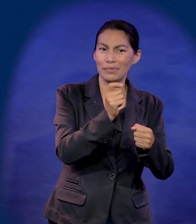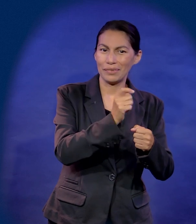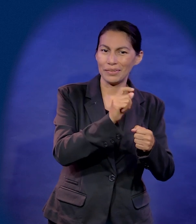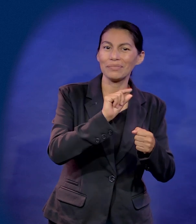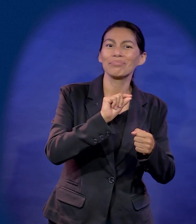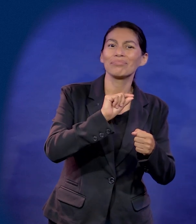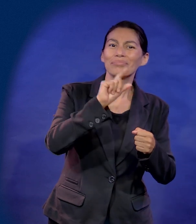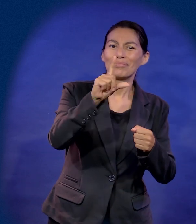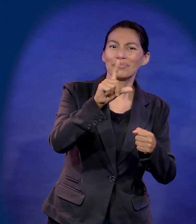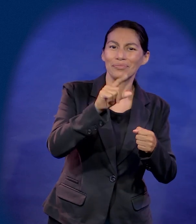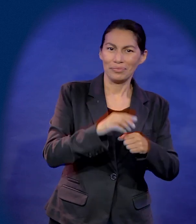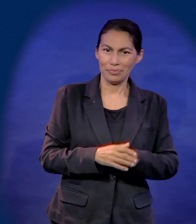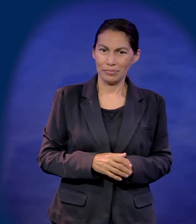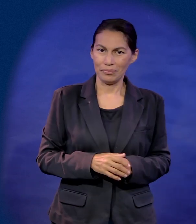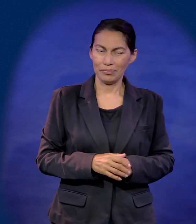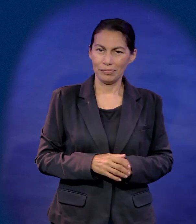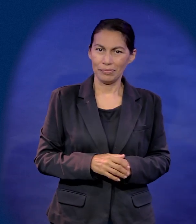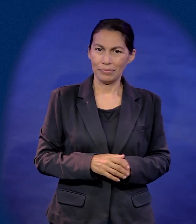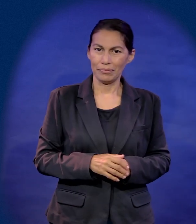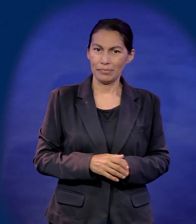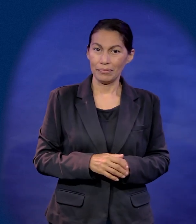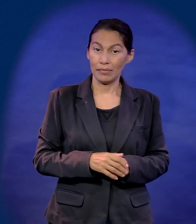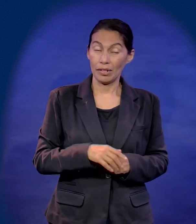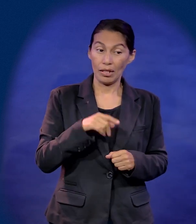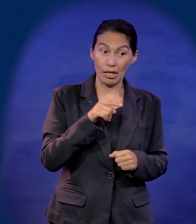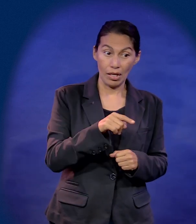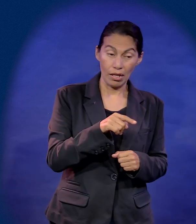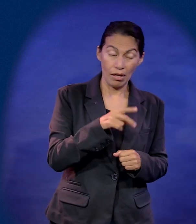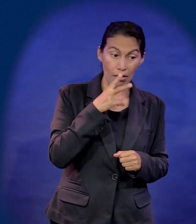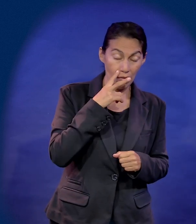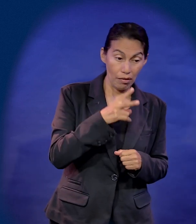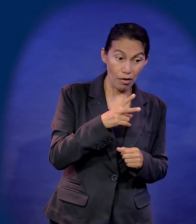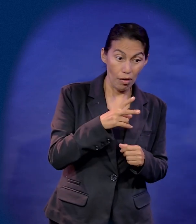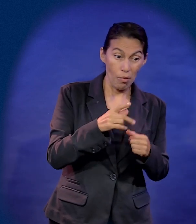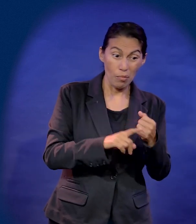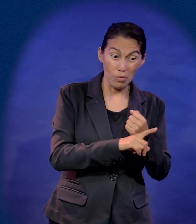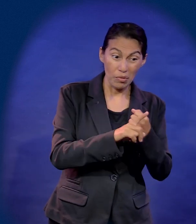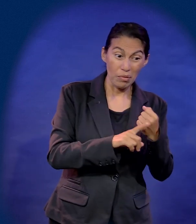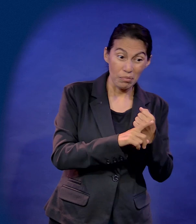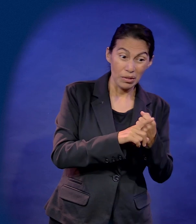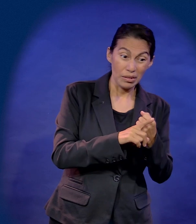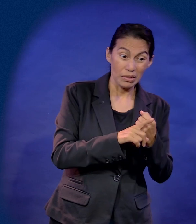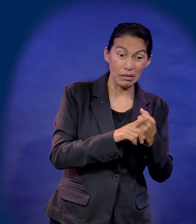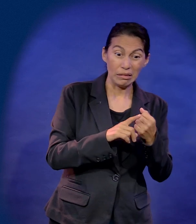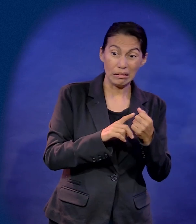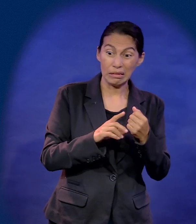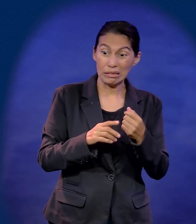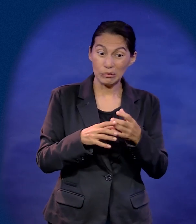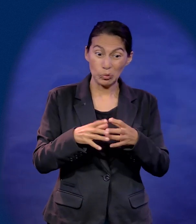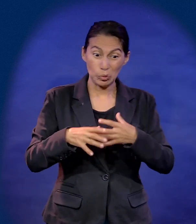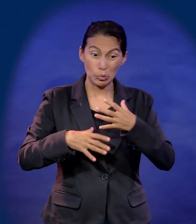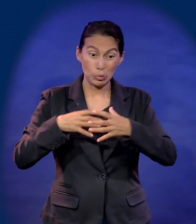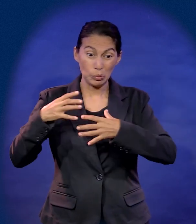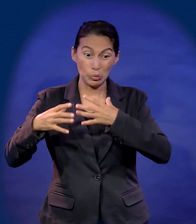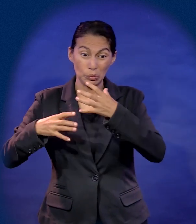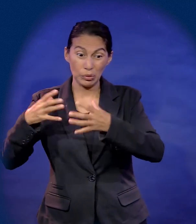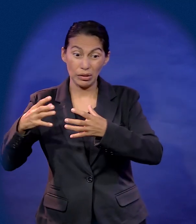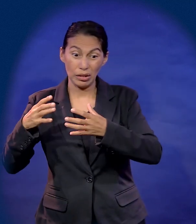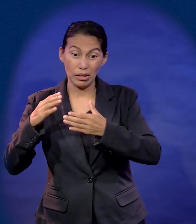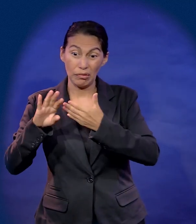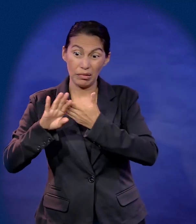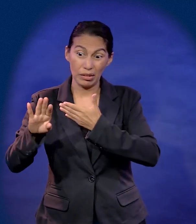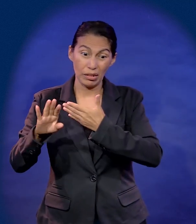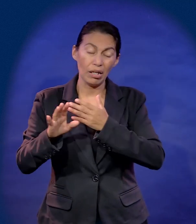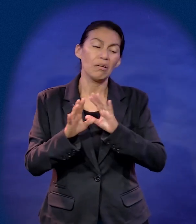noviazgo. Entonces ese fue un noviazgo de éxito, porque hizo una prevención de un problema